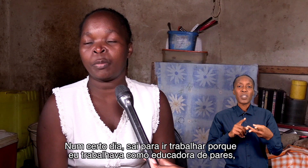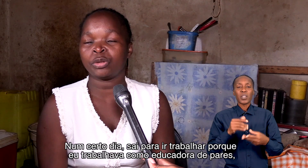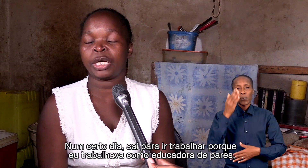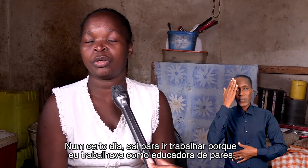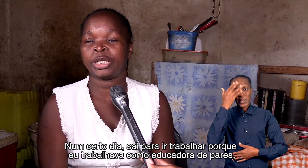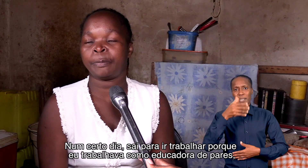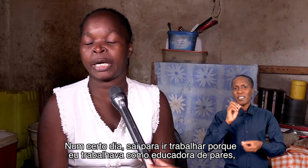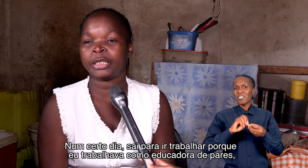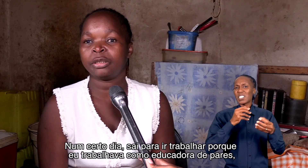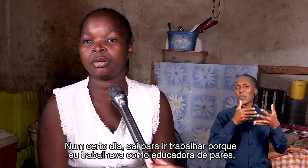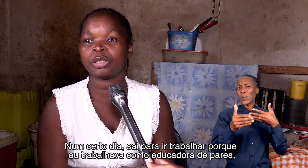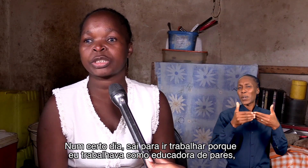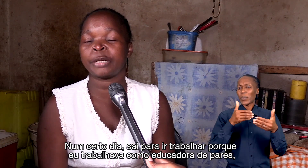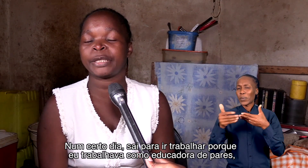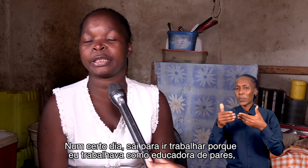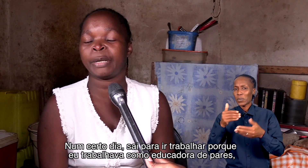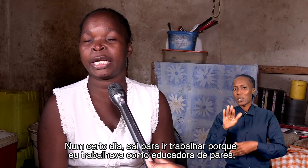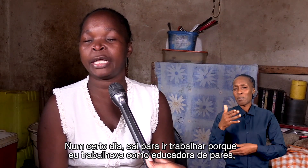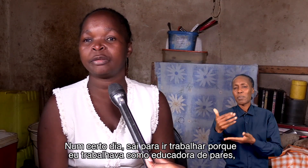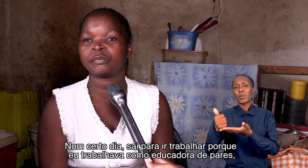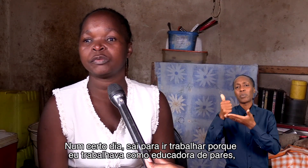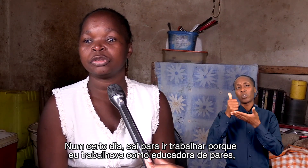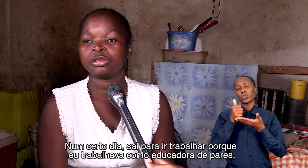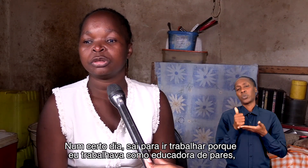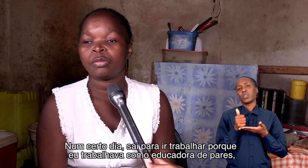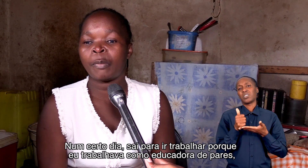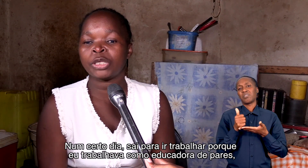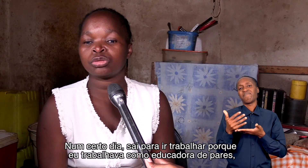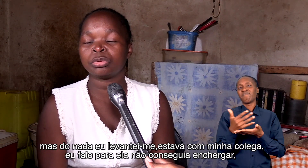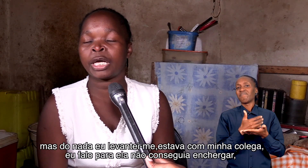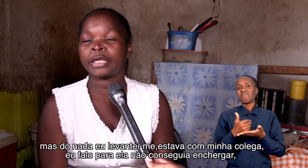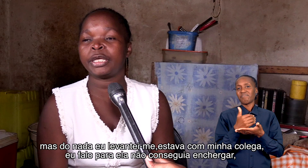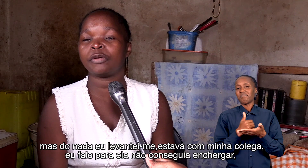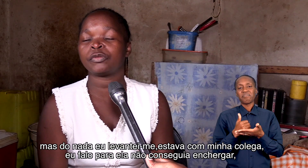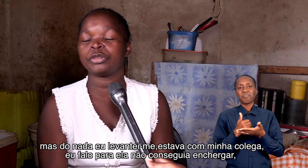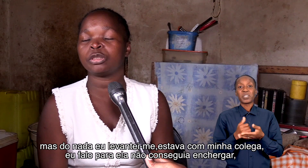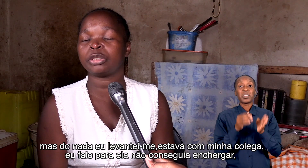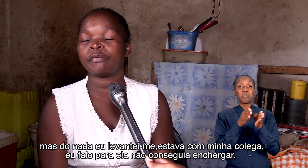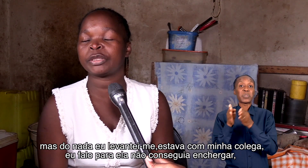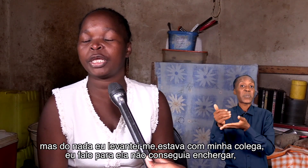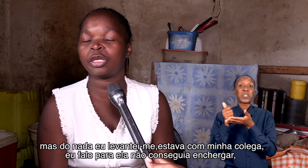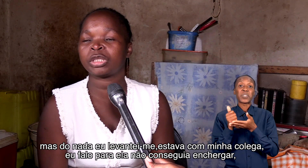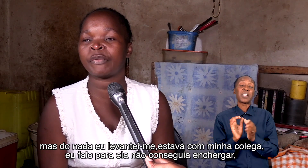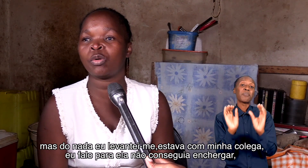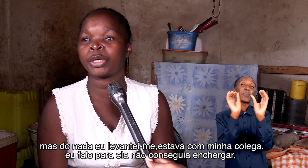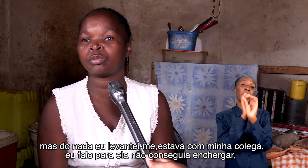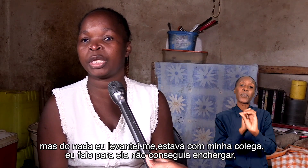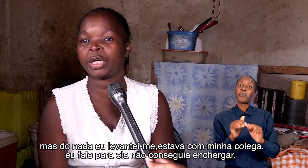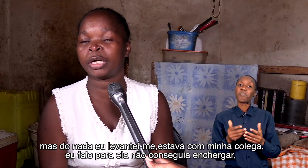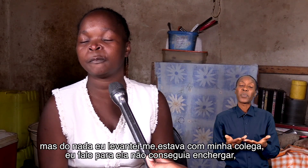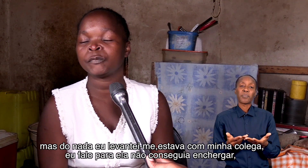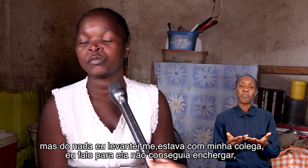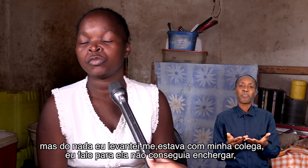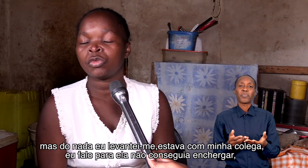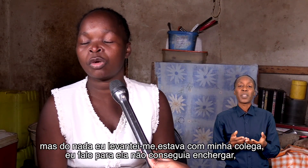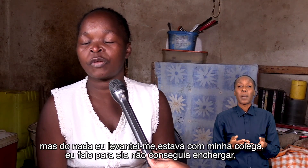trabalhava como educadora de par. Eu saí para ir trabalhar, mas do nada eu levantei, eu estava com minha